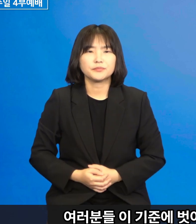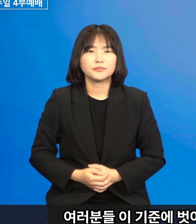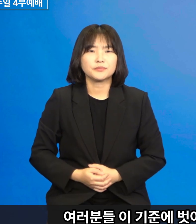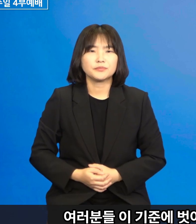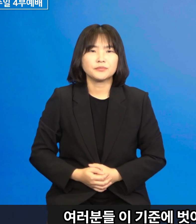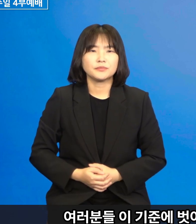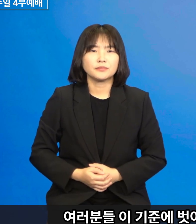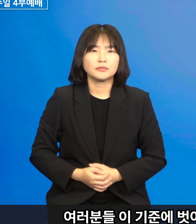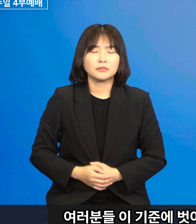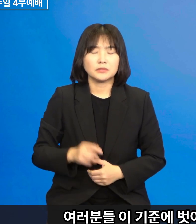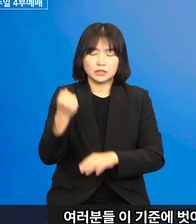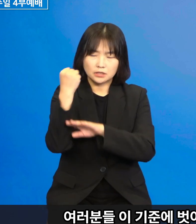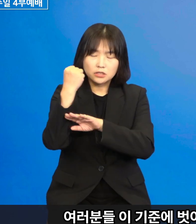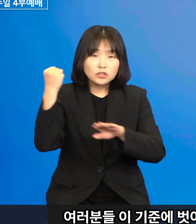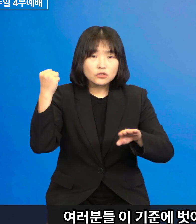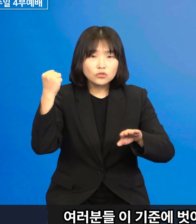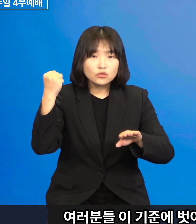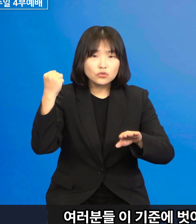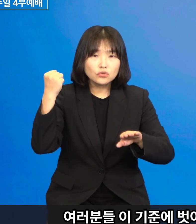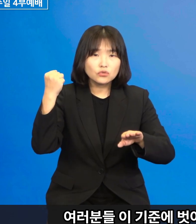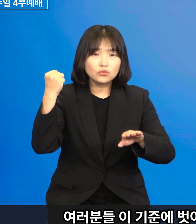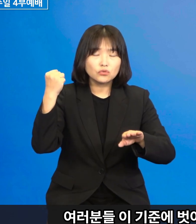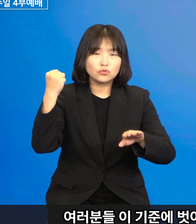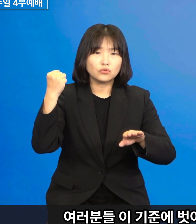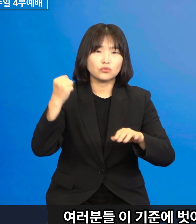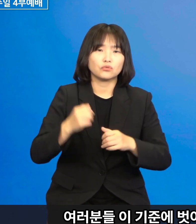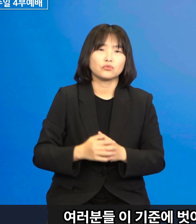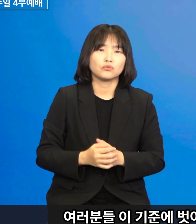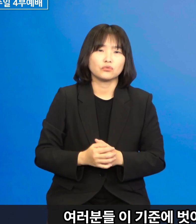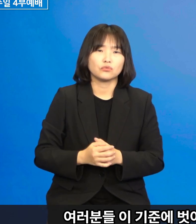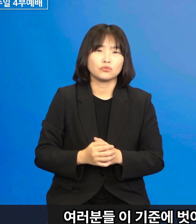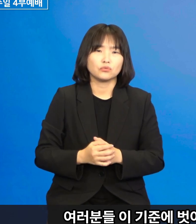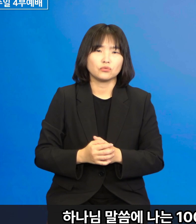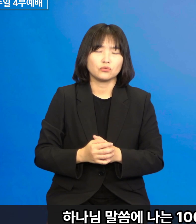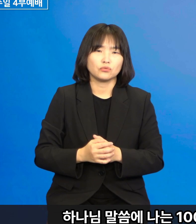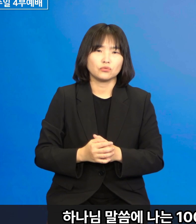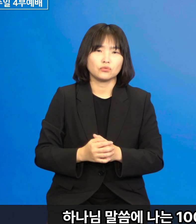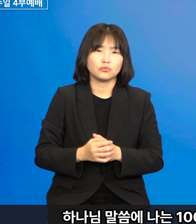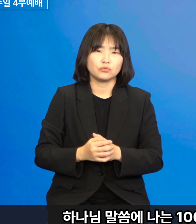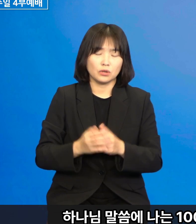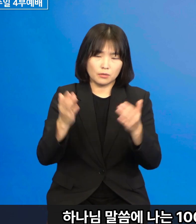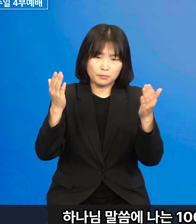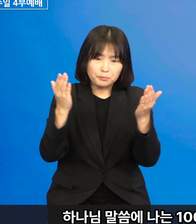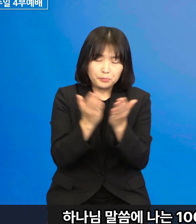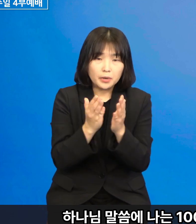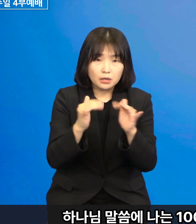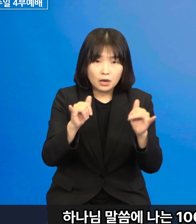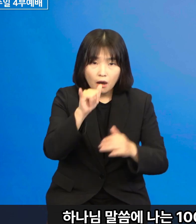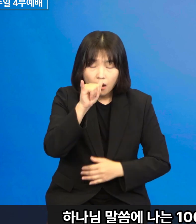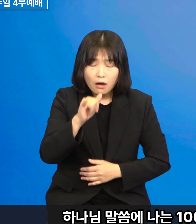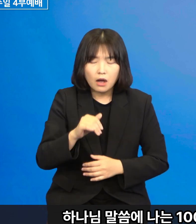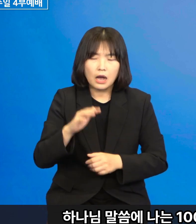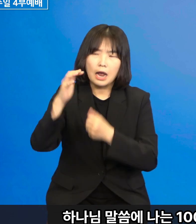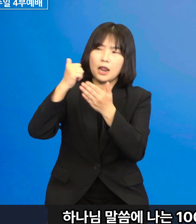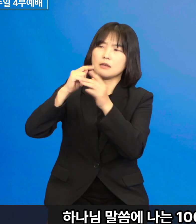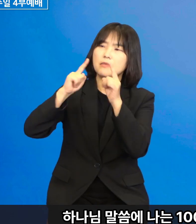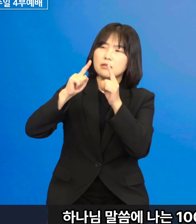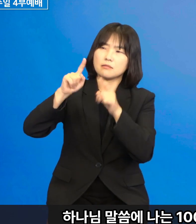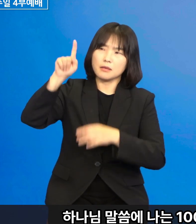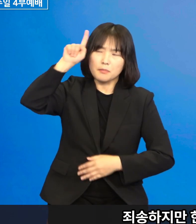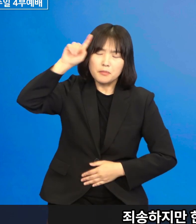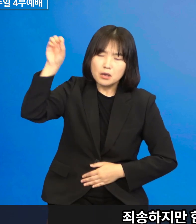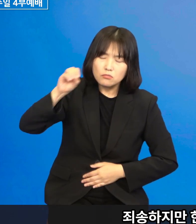여러분들, 이 기준에 벗어날 수 있는 사람이 있을까요? 하나님 말씀, 나는 100% 오래